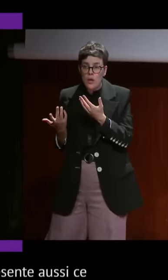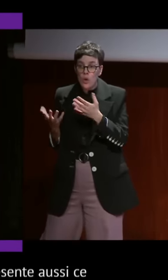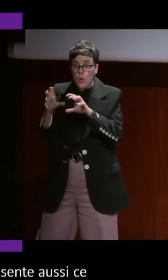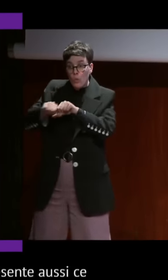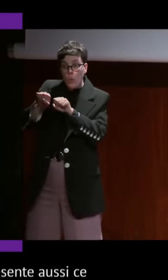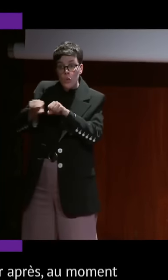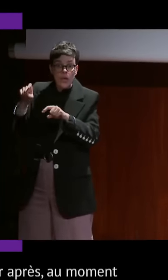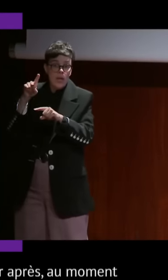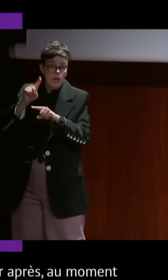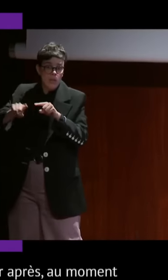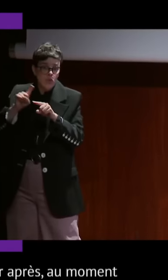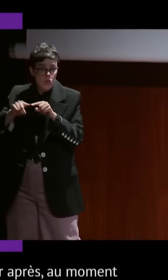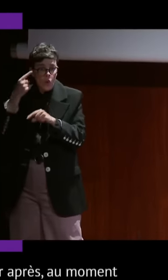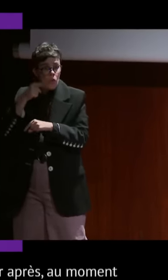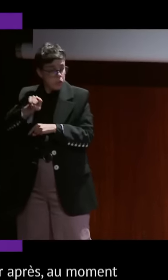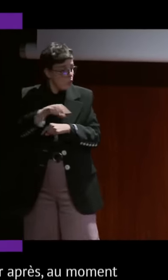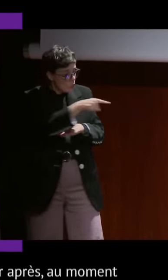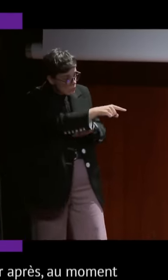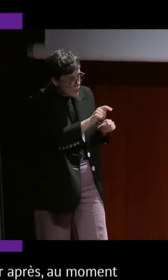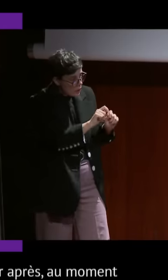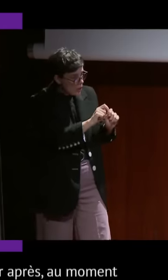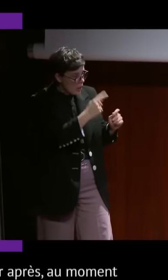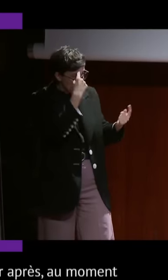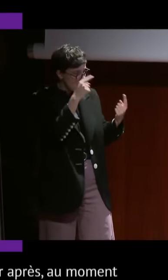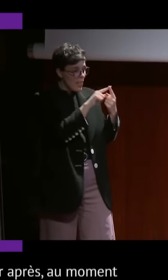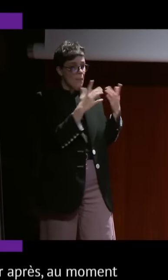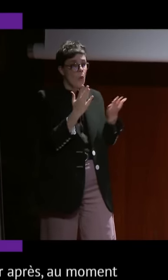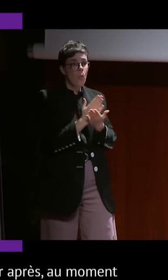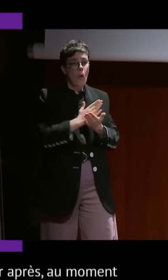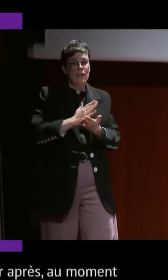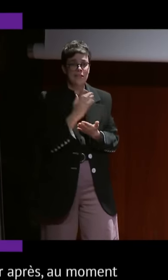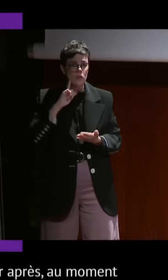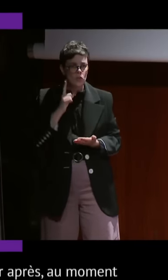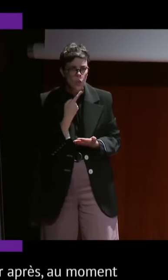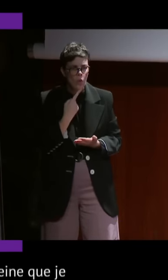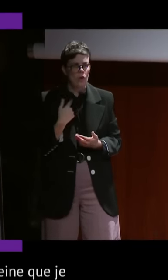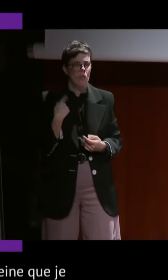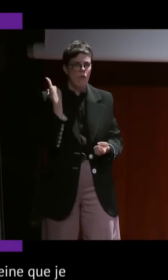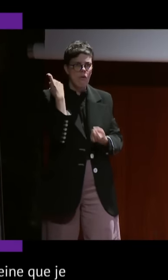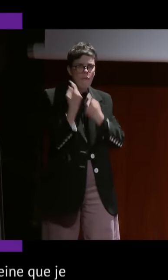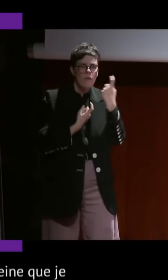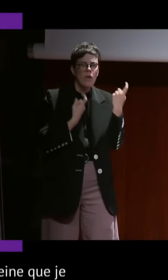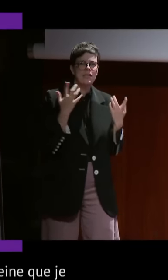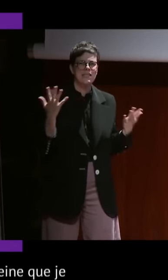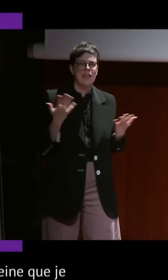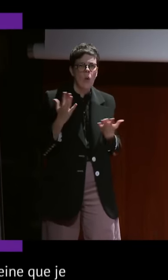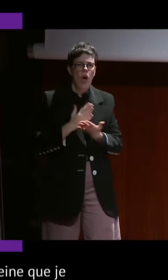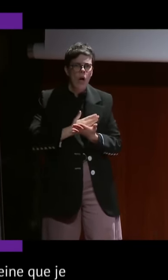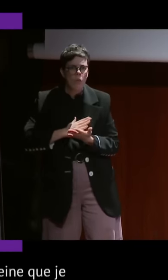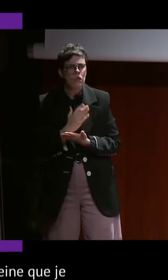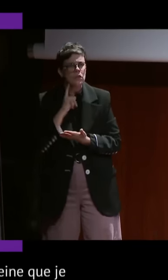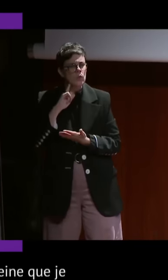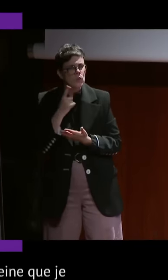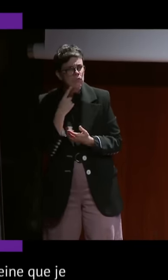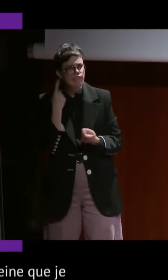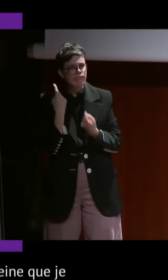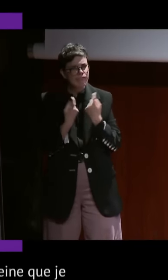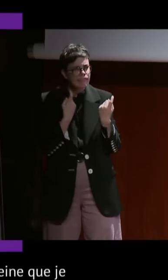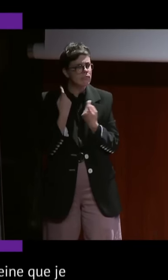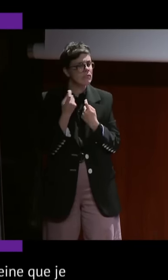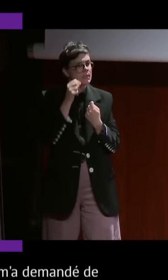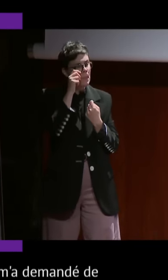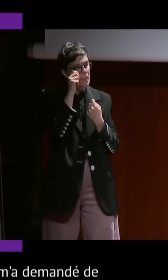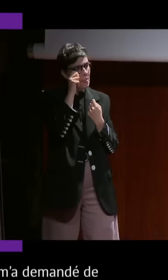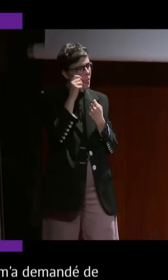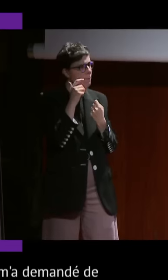en gros, on m'a demandé de produire quelque chose pour ce livre sur le thème de la poésie sourde. Et donc, j'ai réfléchi